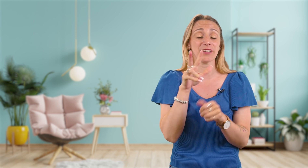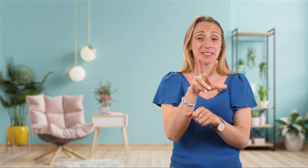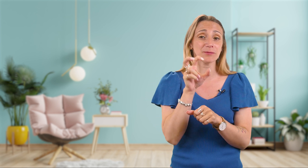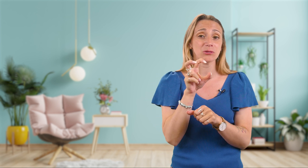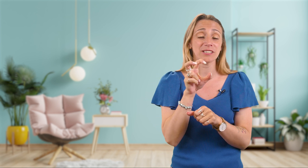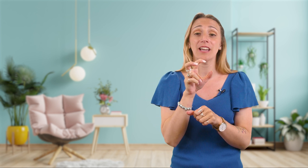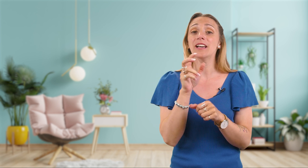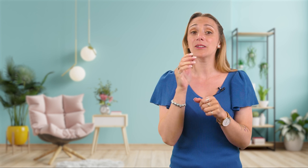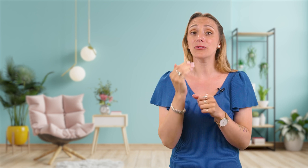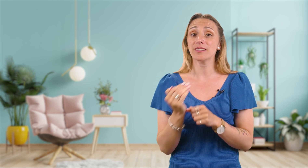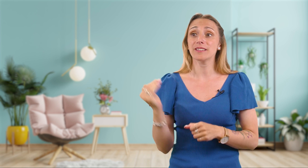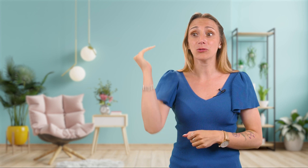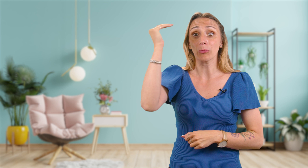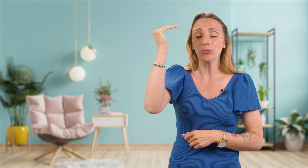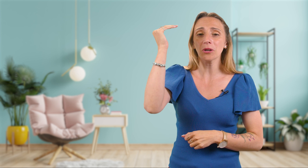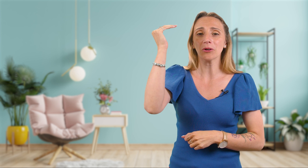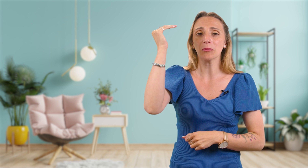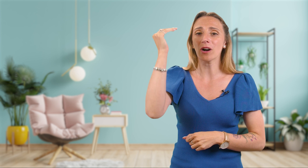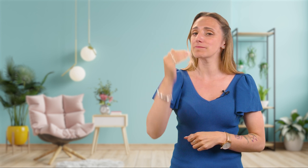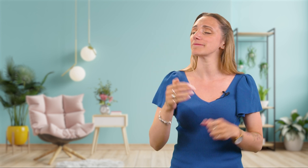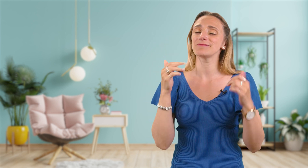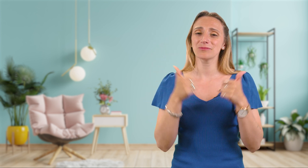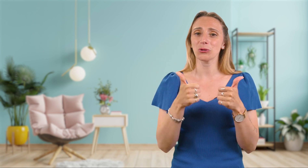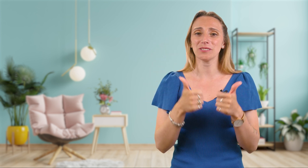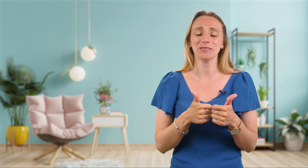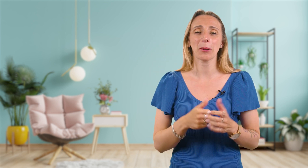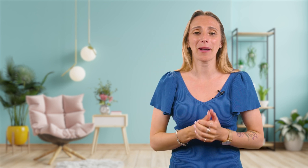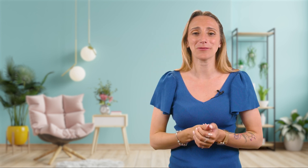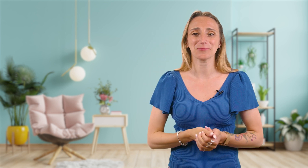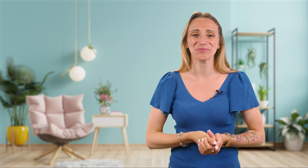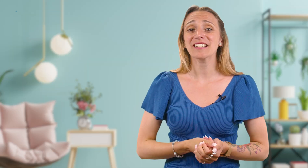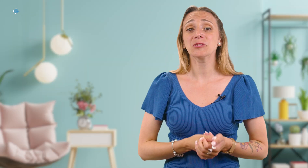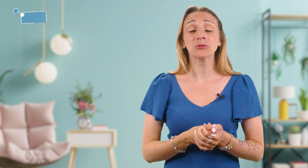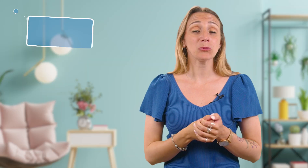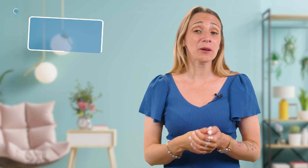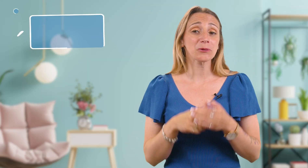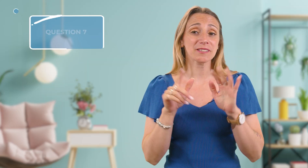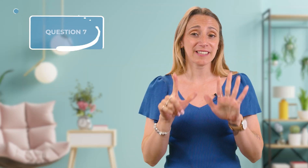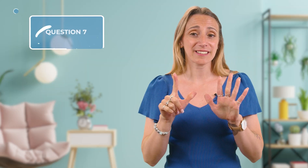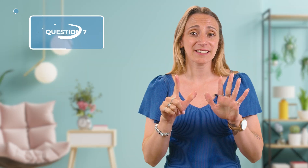avez réceptionné le fait qu'ils sont plus grands que moi, aussi, bravo. Question numéro 7.